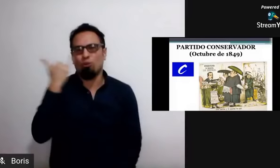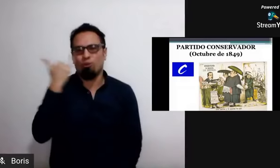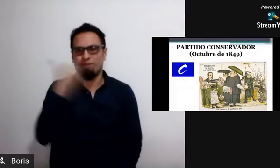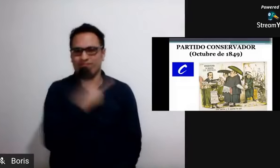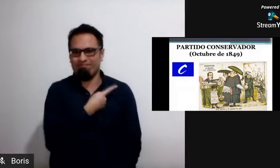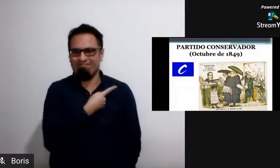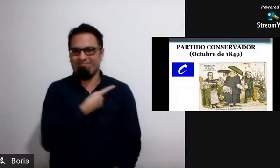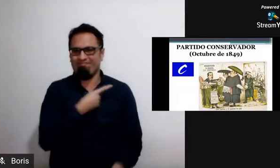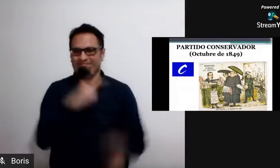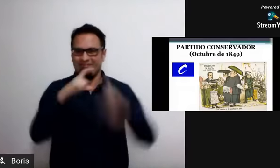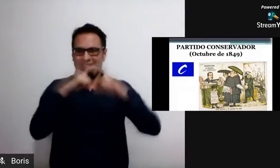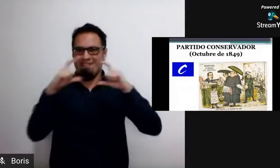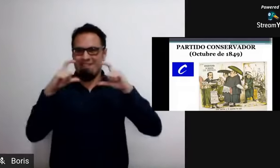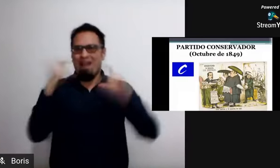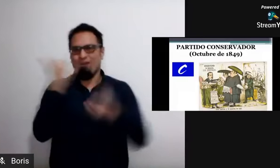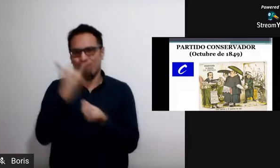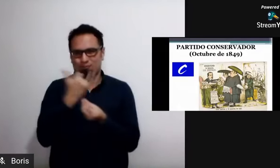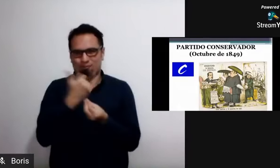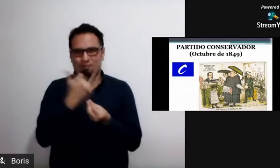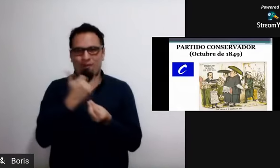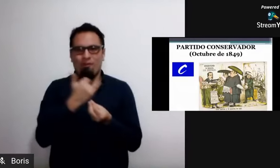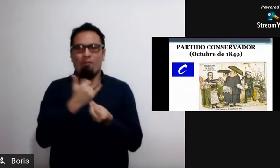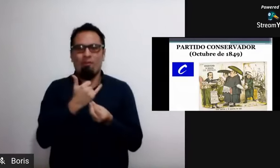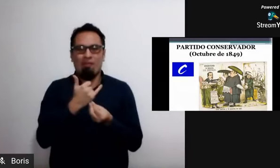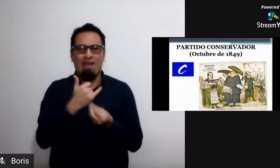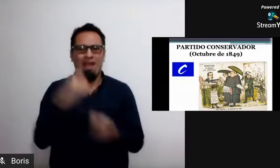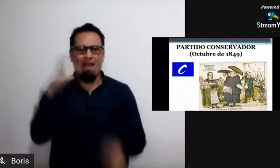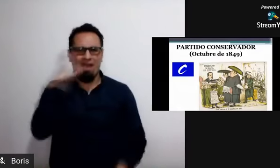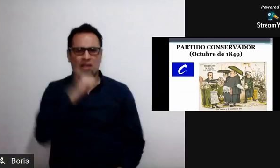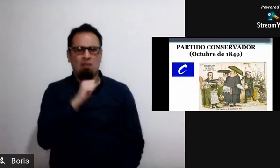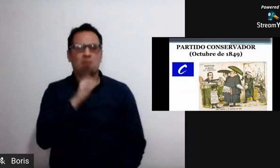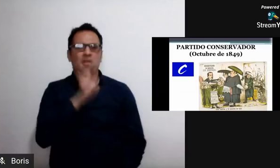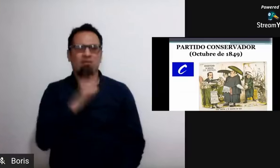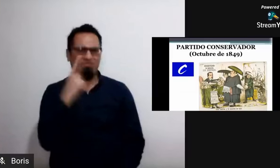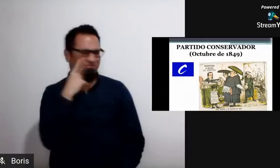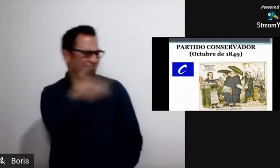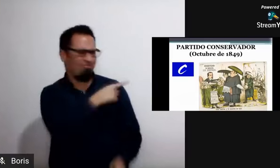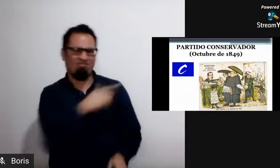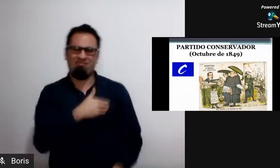azul, esta es la señal que utilizamos para el Partido Conservador,